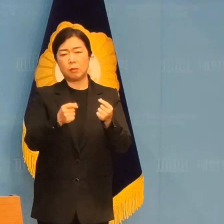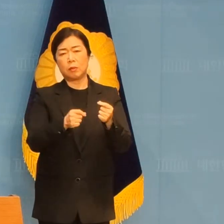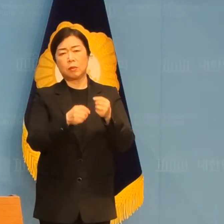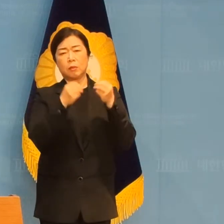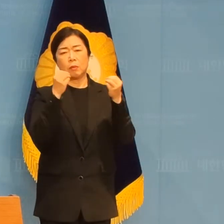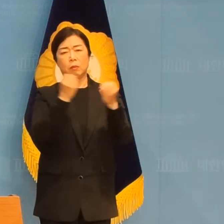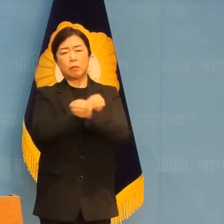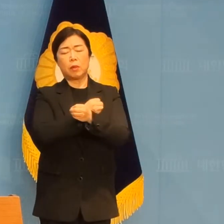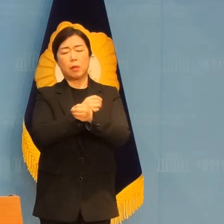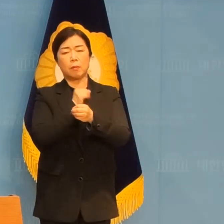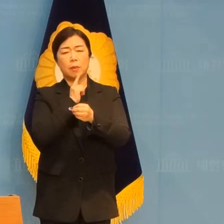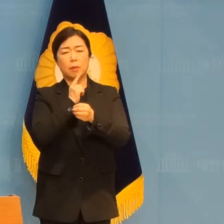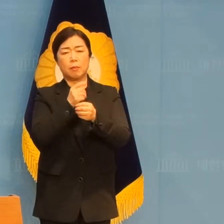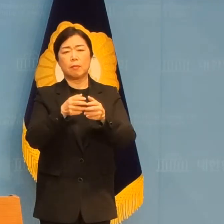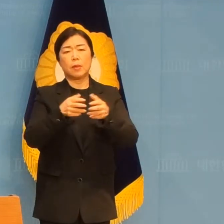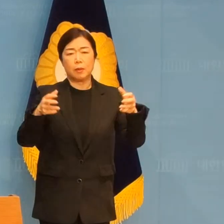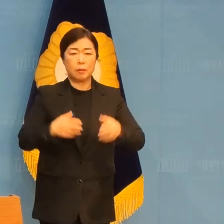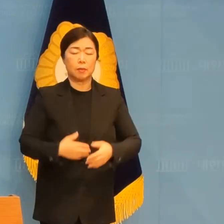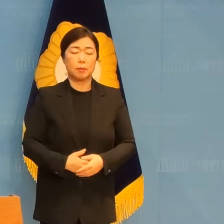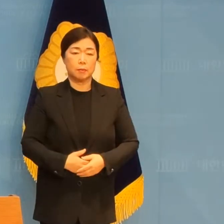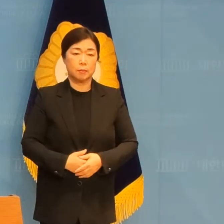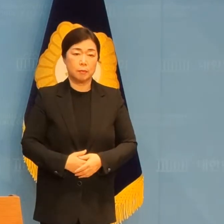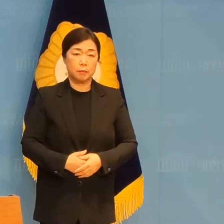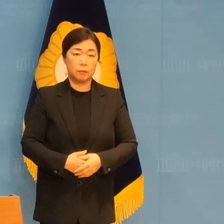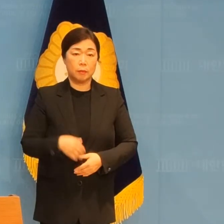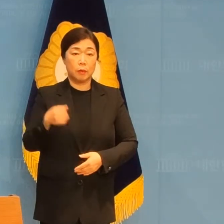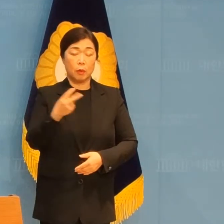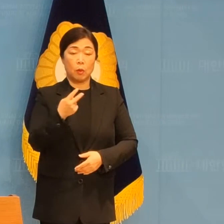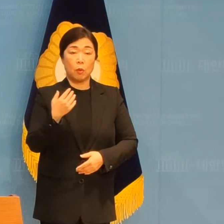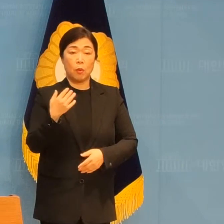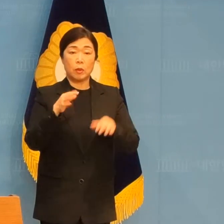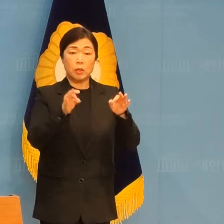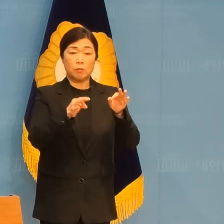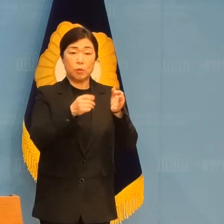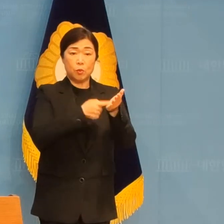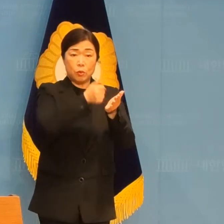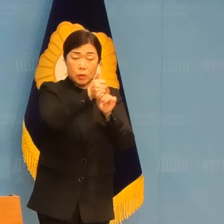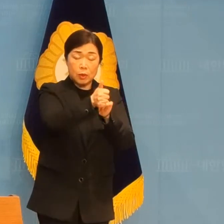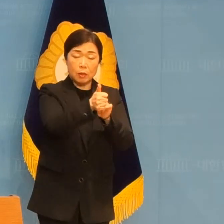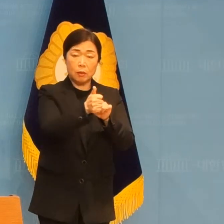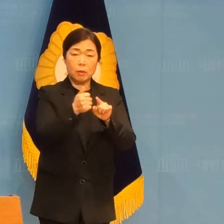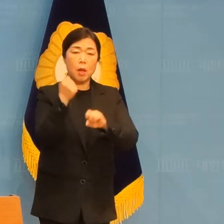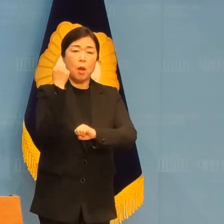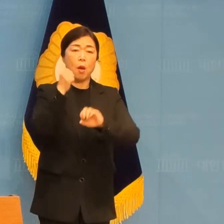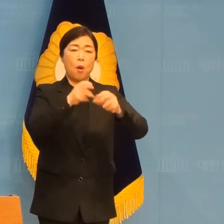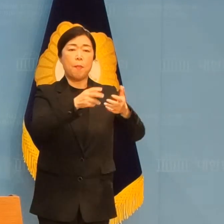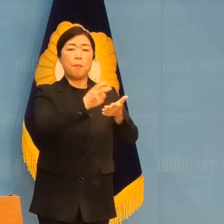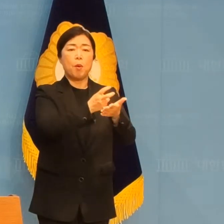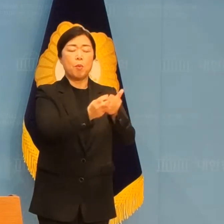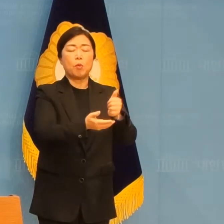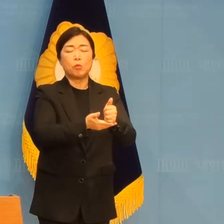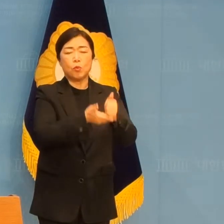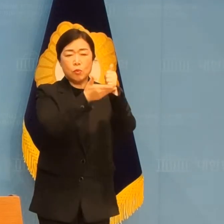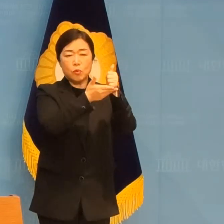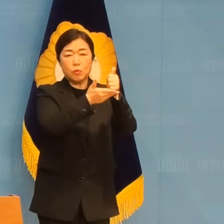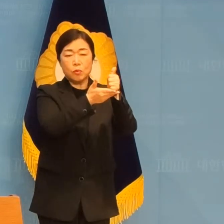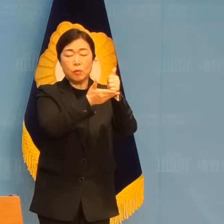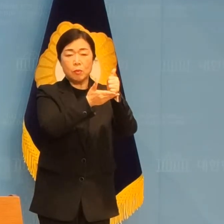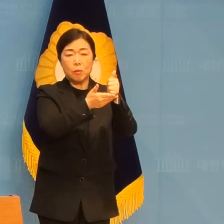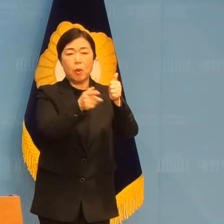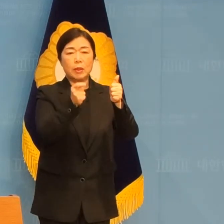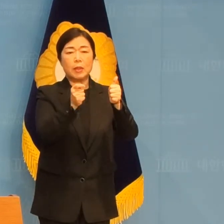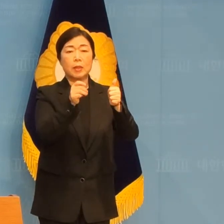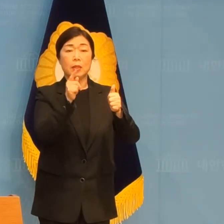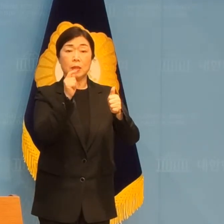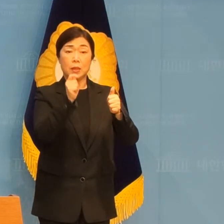최근 김 총리가 주도한 이른바 헌법 존중 정부혁신 TF도 같은 우려를 더하고 있습니다.